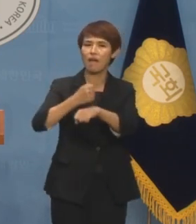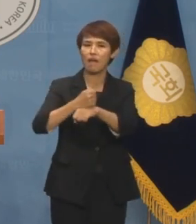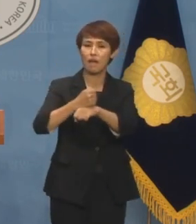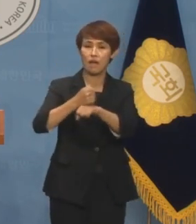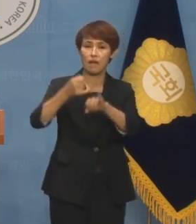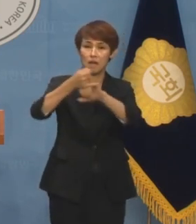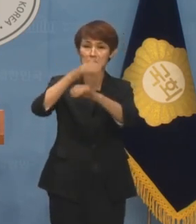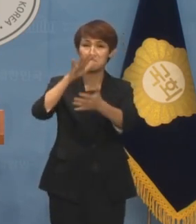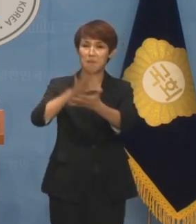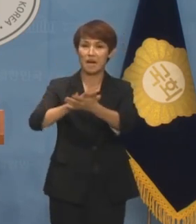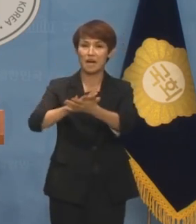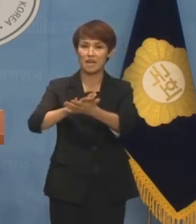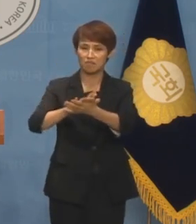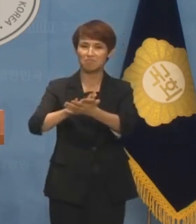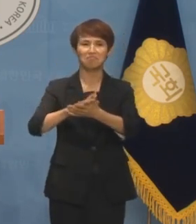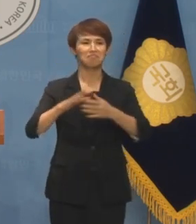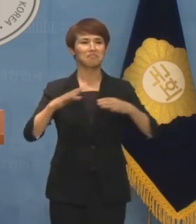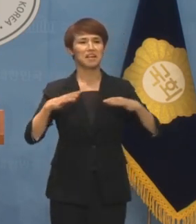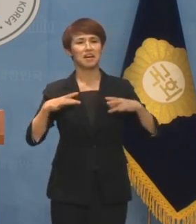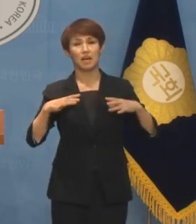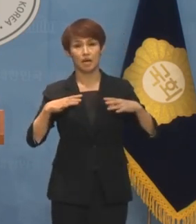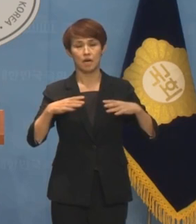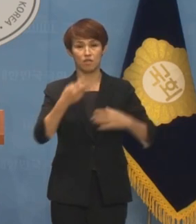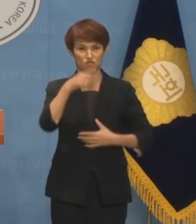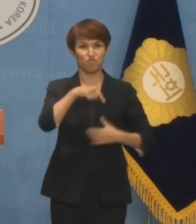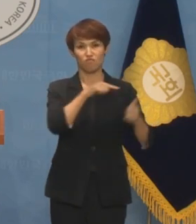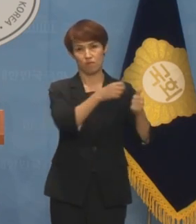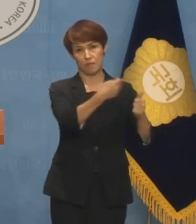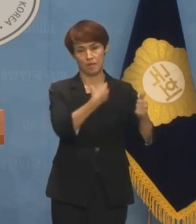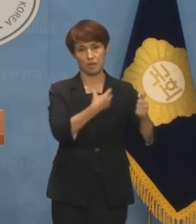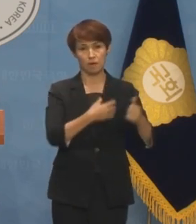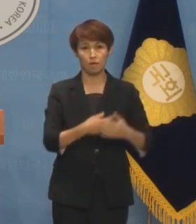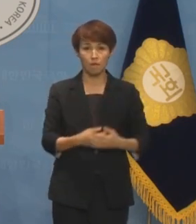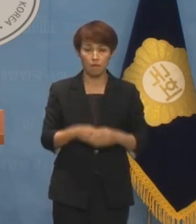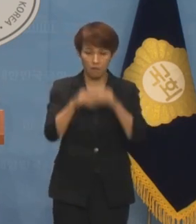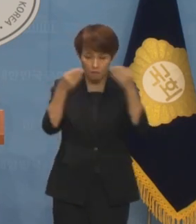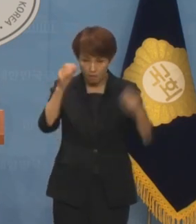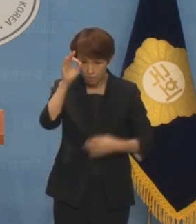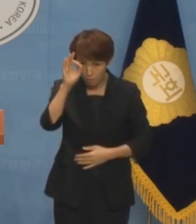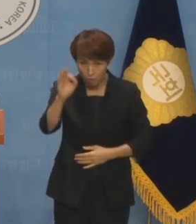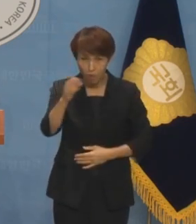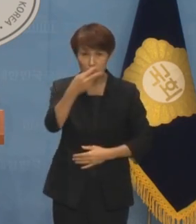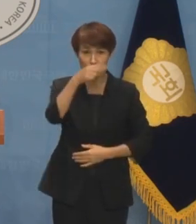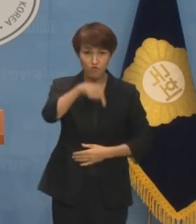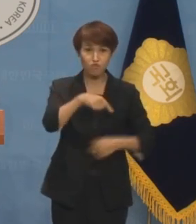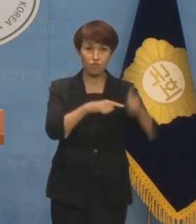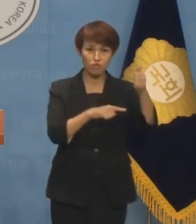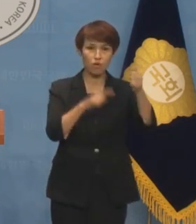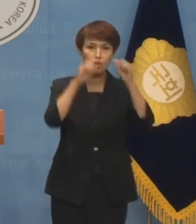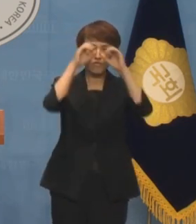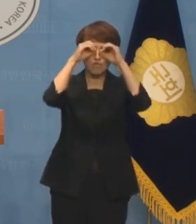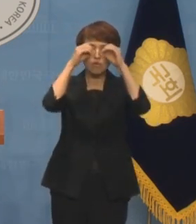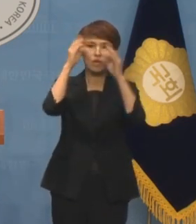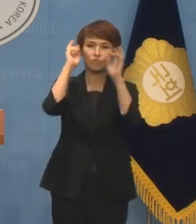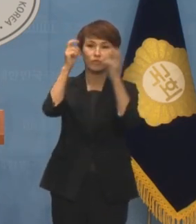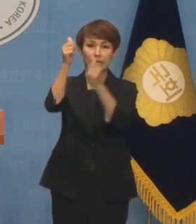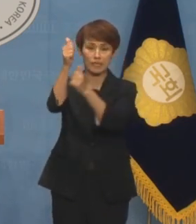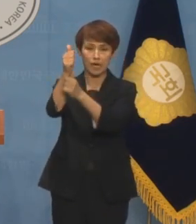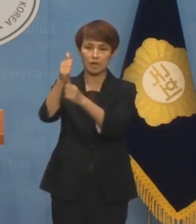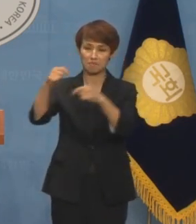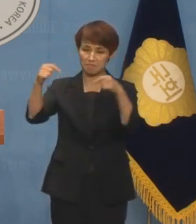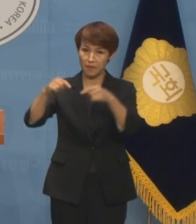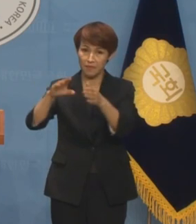약속했다며 성과를 자랑했습니다 하지만 실제로는 위원장이 글 부사장과의 면담자리에서